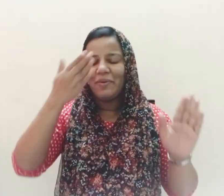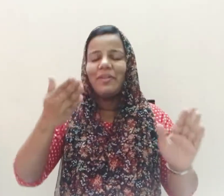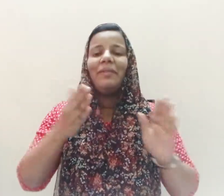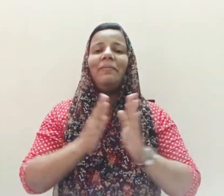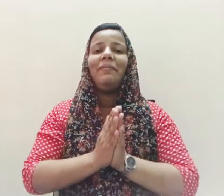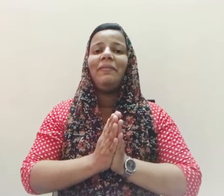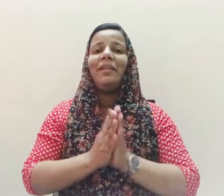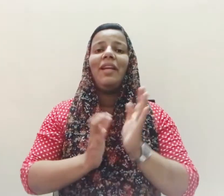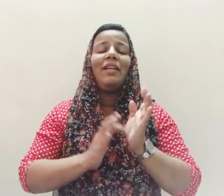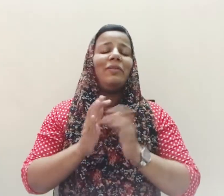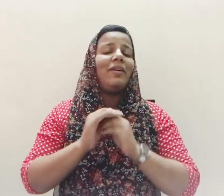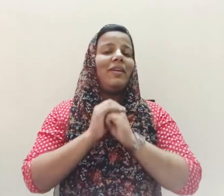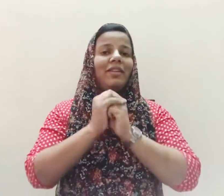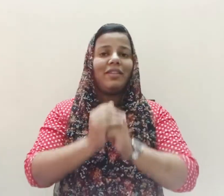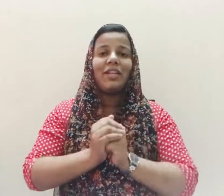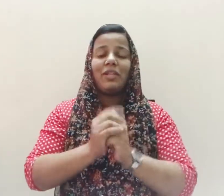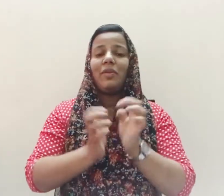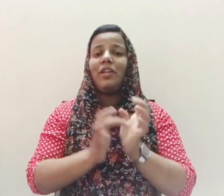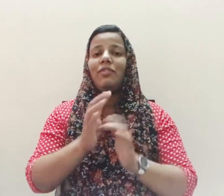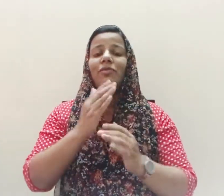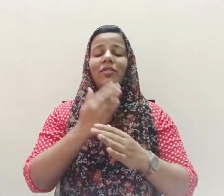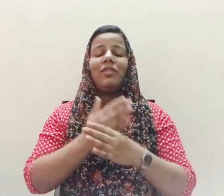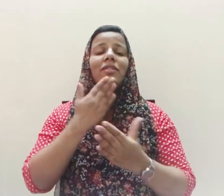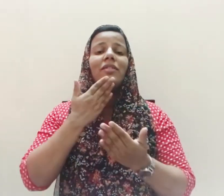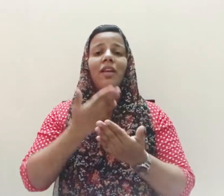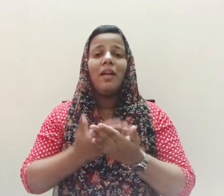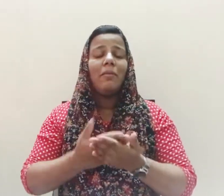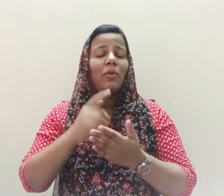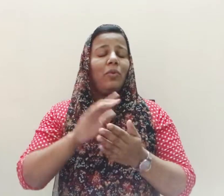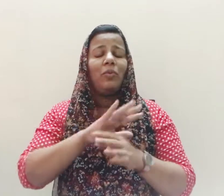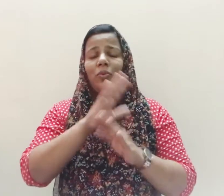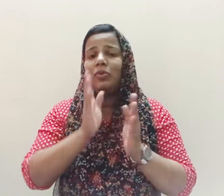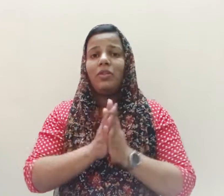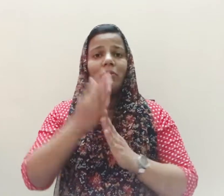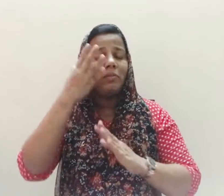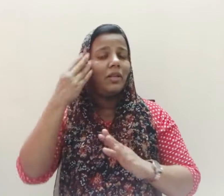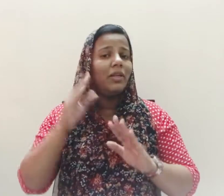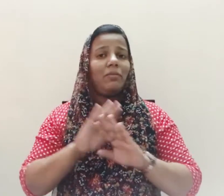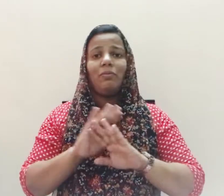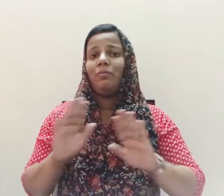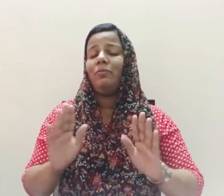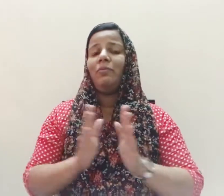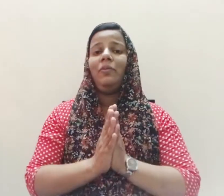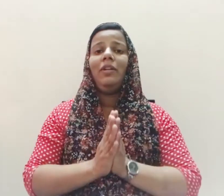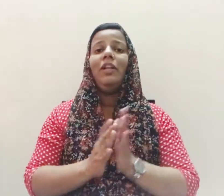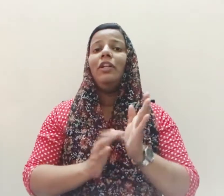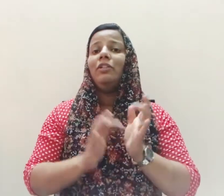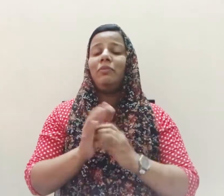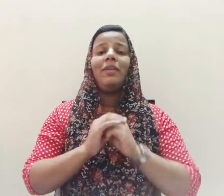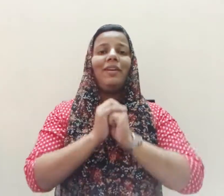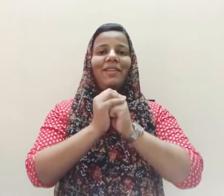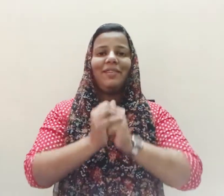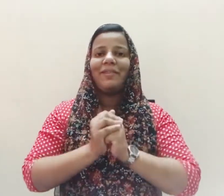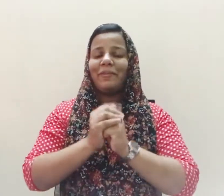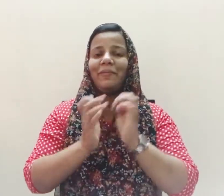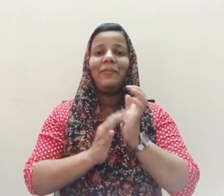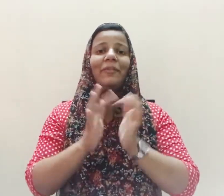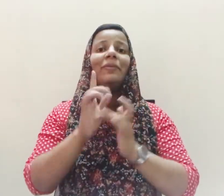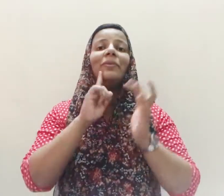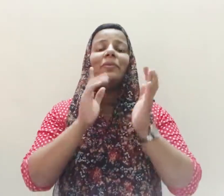ഞങ്ങൾ അങ്ങ് ആരാധിക്കുന്നു. അങ്ങ് ചെയ്ത ഉപകാരങ്ങളൊന്നും മറക്കുവാൻ ഞങ്ങളുടെ ജീവിതത്തിൽ ഇടവരരുതേ. കർത്താവേ, ഞങ്ങളങ്ങേ ആരാധിക്കുന്നു, ഞങ്ങളങ്ങേ